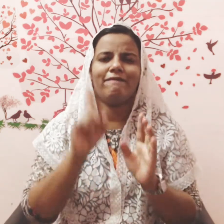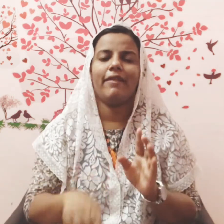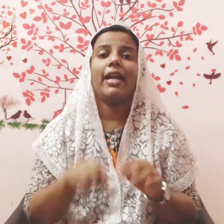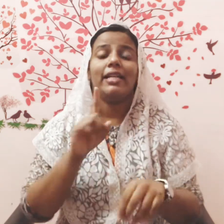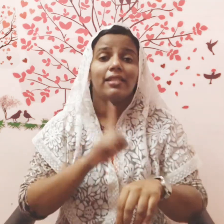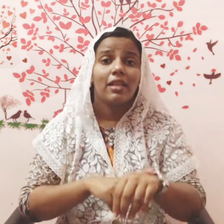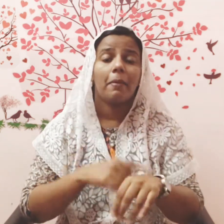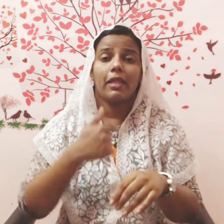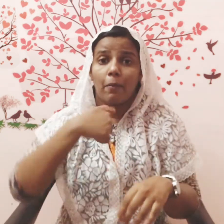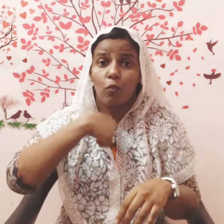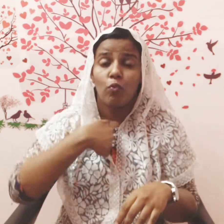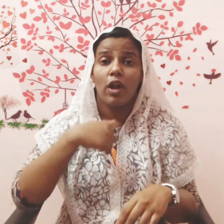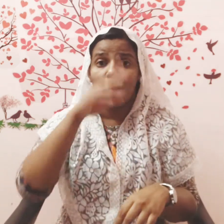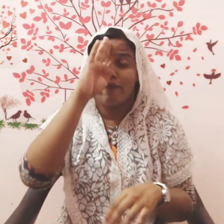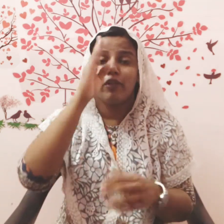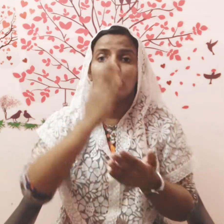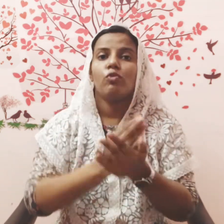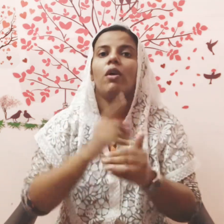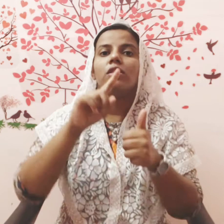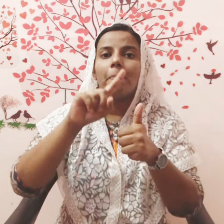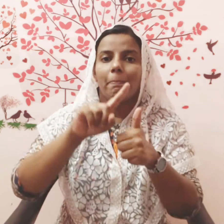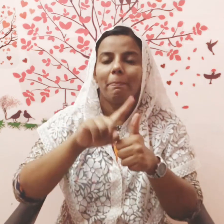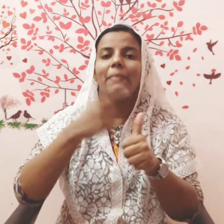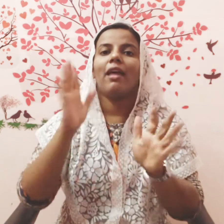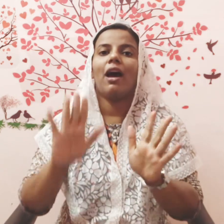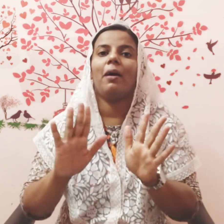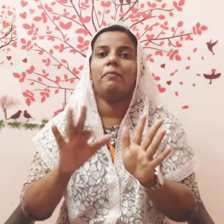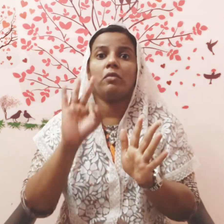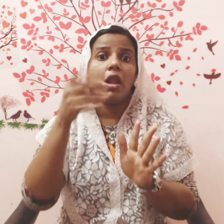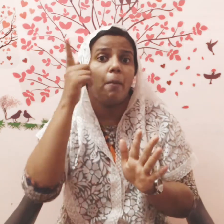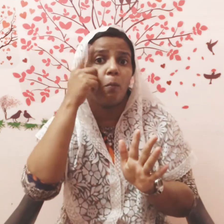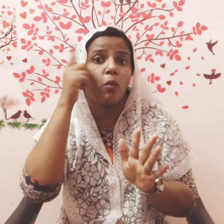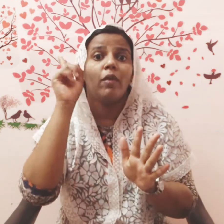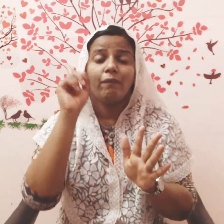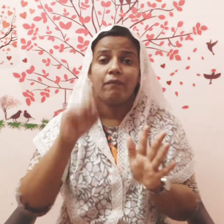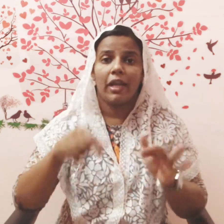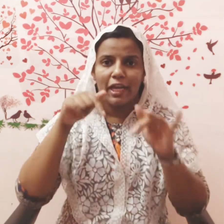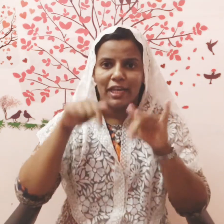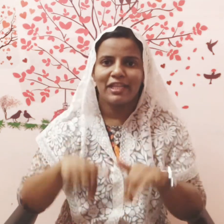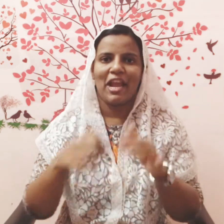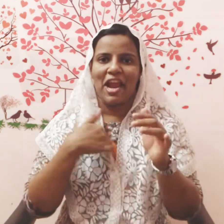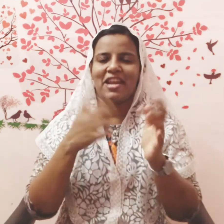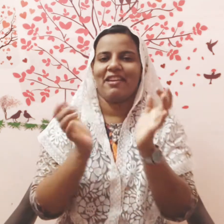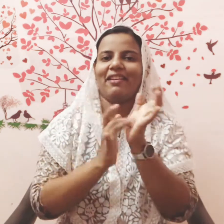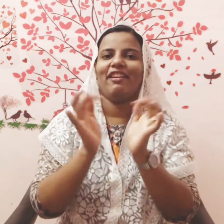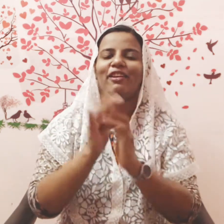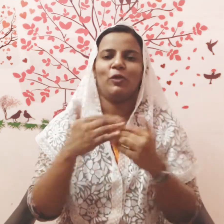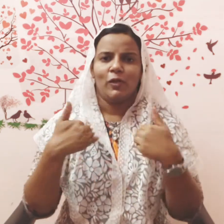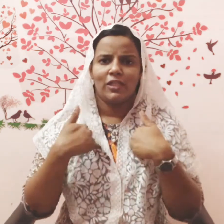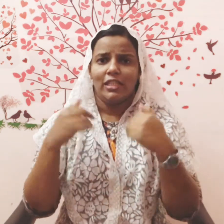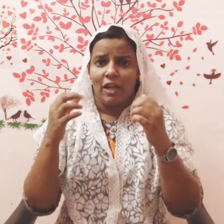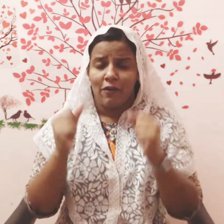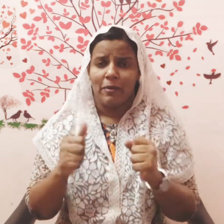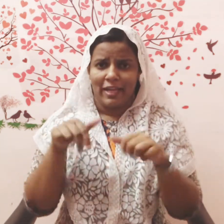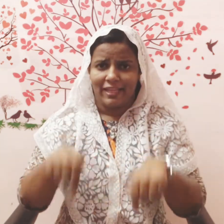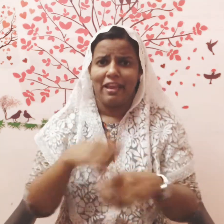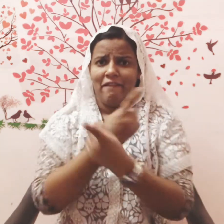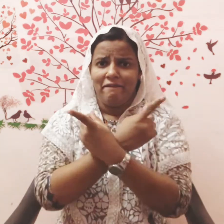വേണ്ടി ഒന്ന് പ്രാർത്ഥിക്കണമെന്ന് പറയുമ്പോൾ, നമ്മുടെ ഫെയ്ത്ത് ഈസ് ഇമ്പോർട്ടൻറ്റ്. നമുക്ക് വളരെ ബോധമുണ്ടാകണം, ഇന്ന് എൻ്റെ കർത്താവ് എന്നെ സൗഖ്യമാക്കും, ഇന്ന് എൻ്റെ